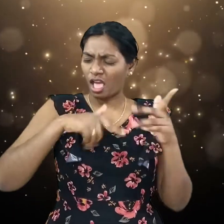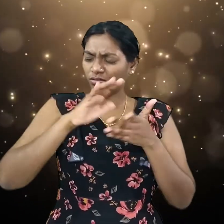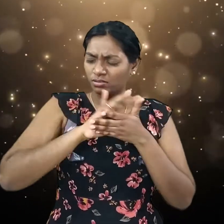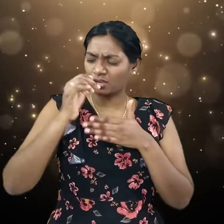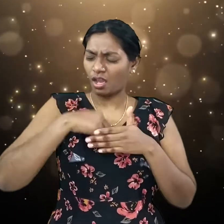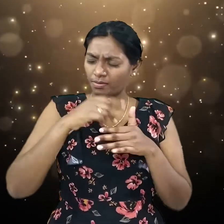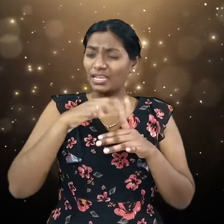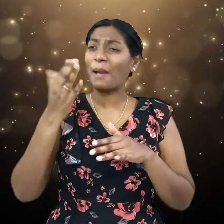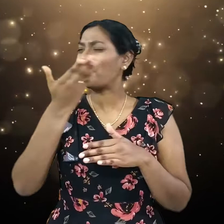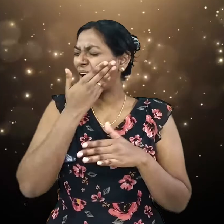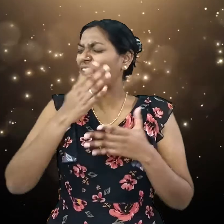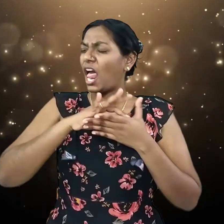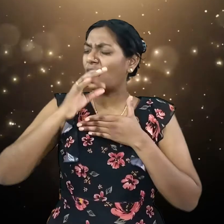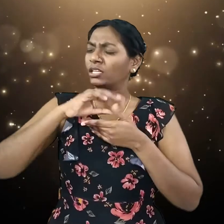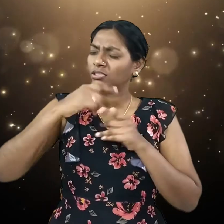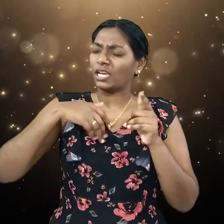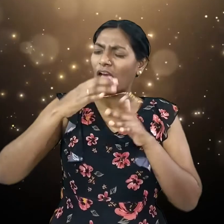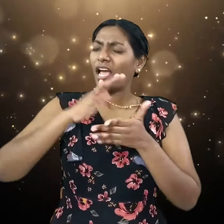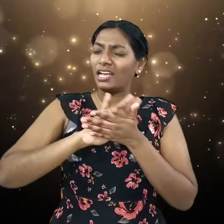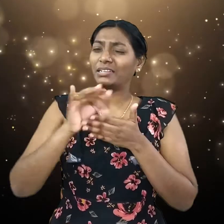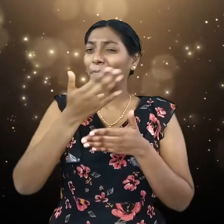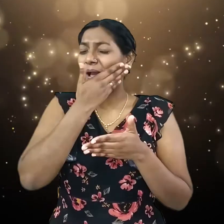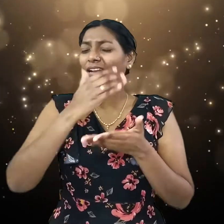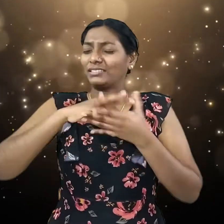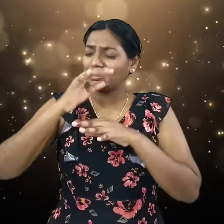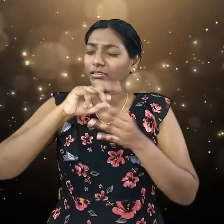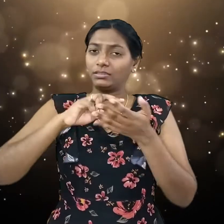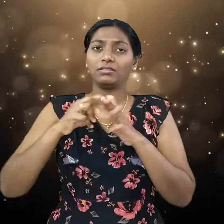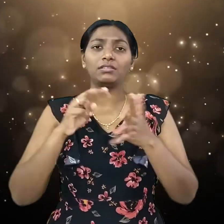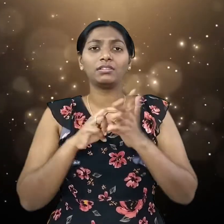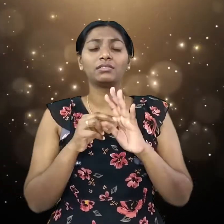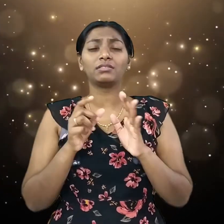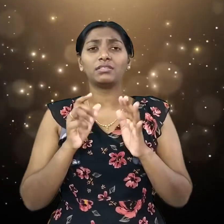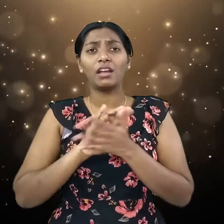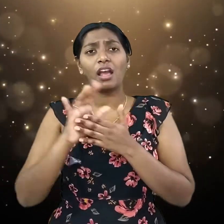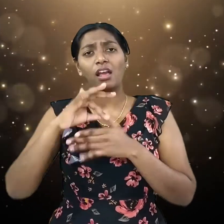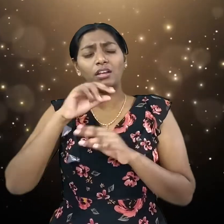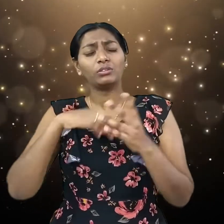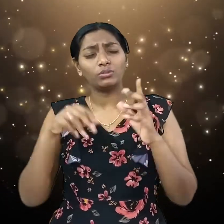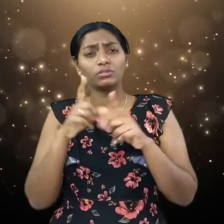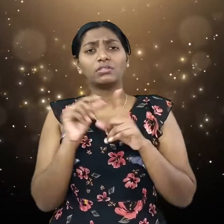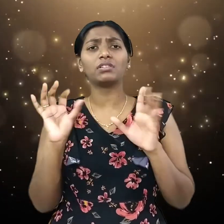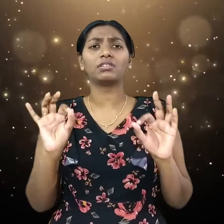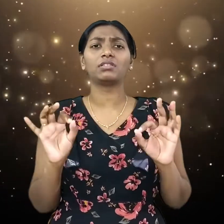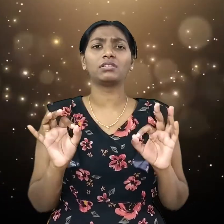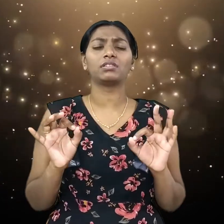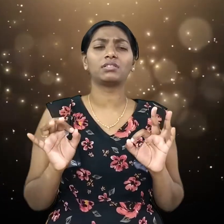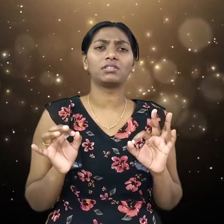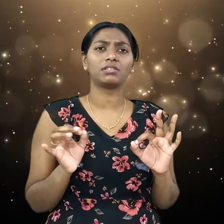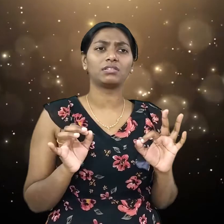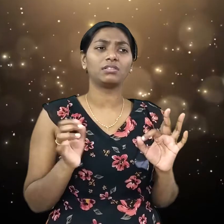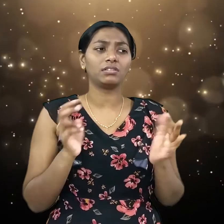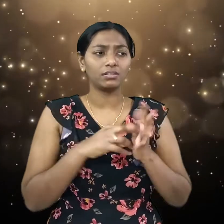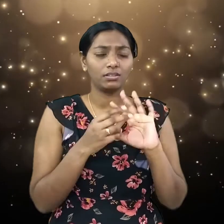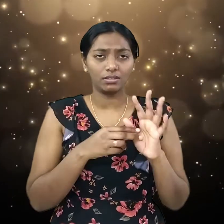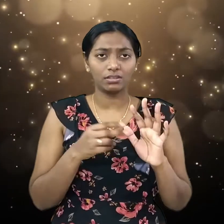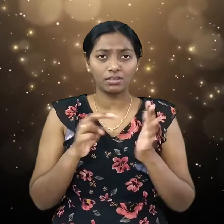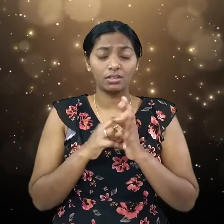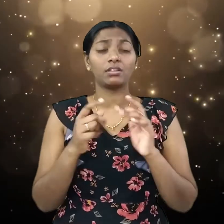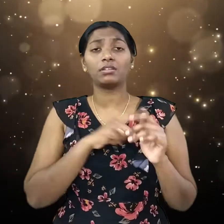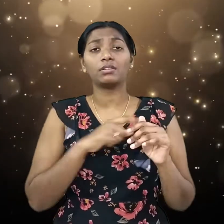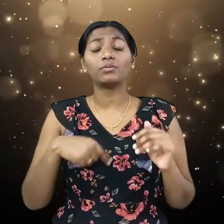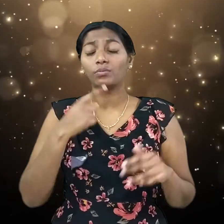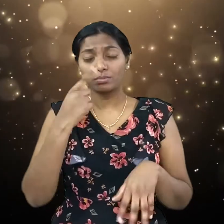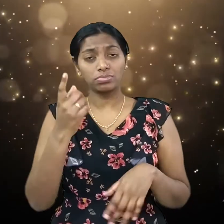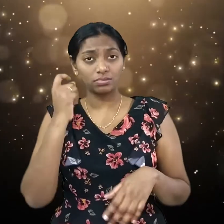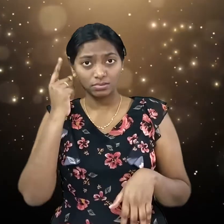मार खाते रहेगा, अंदर अन्य भाषा में बोलते रहेगा, मांत्रो लो शाते लिखा अंतरला खाता। हालेलुया, प्रेज द लॉर्ड।